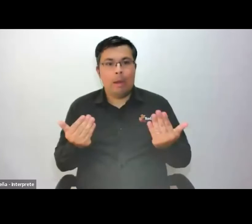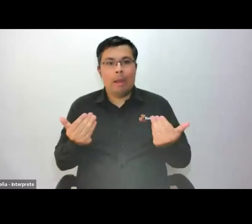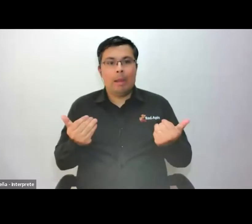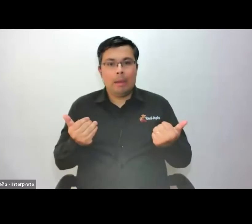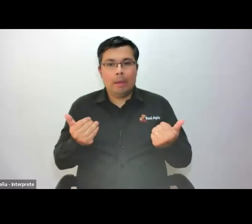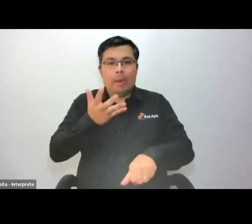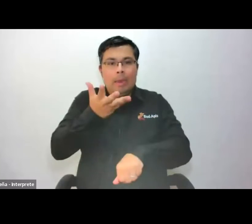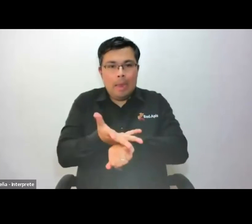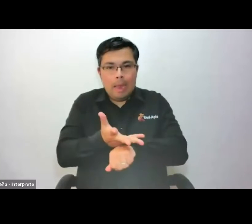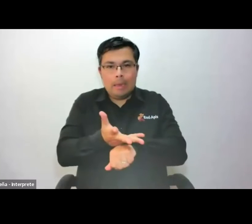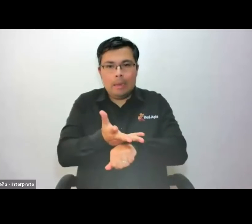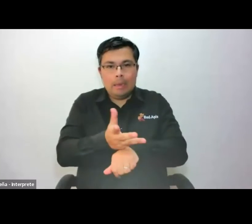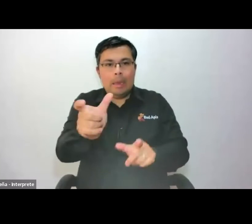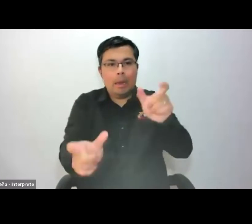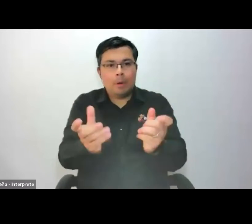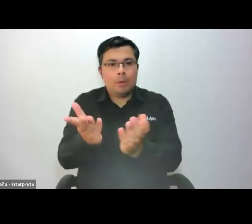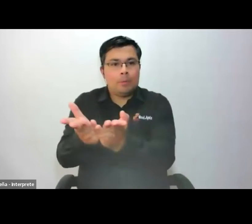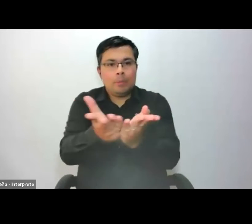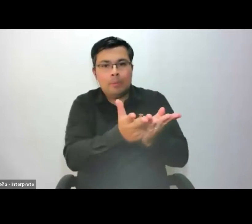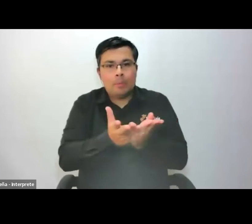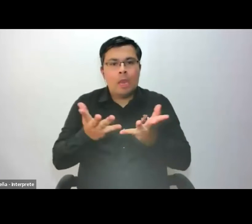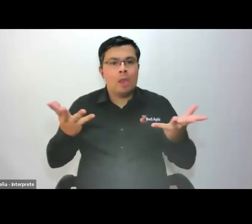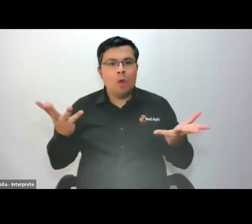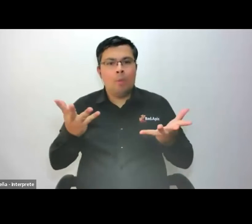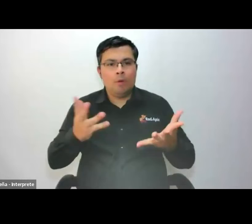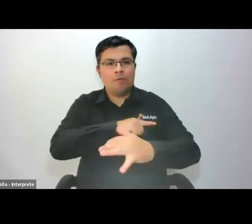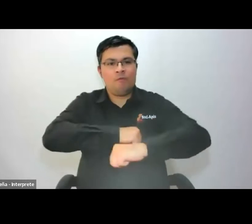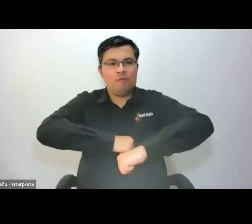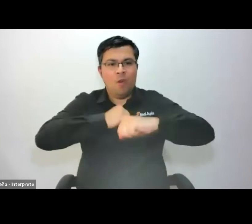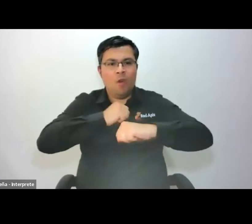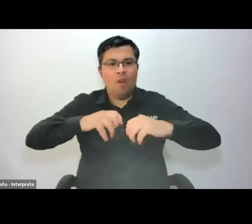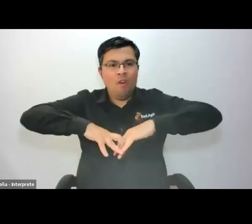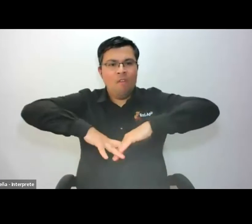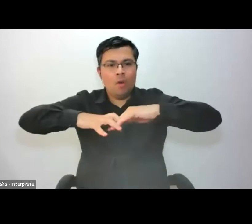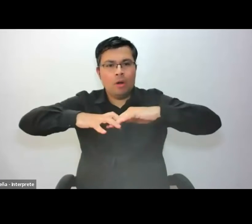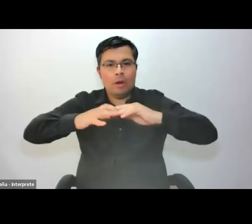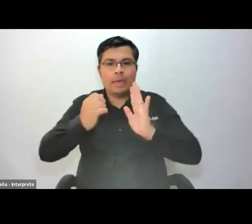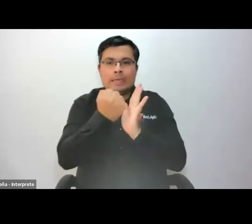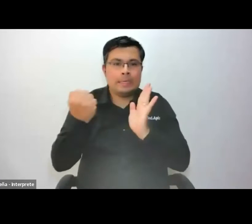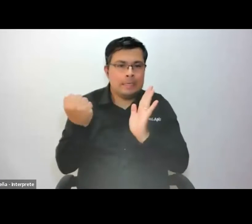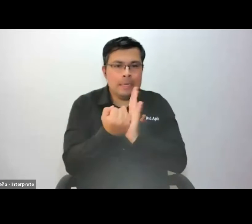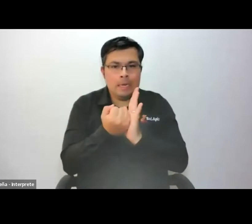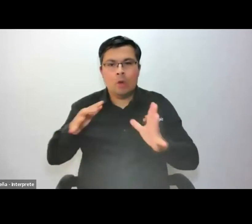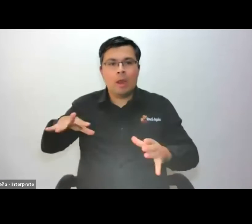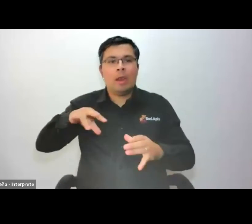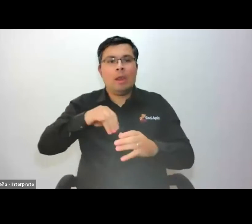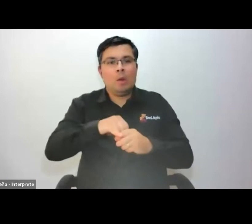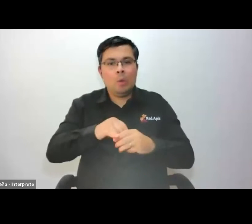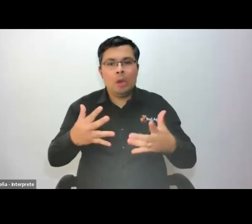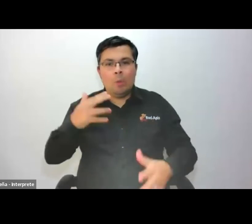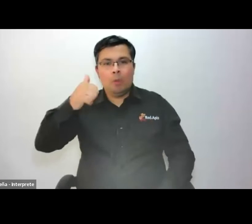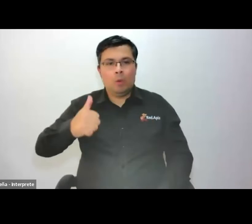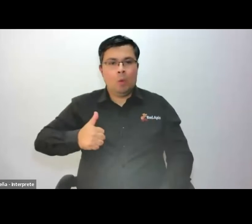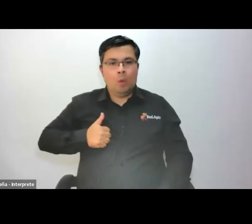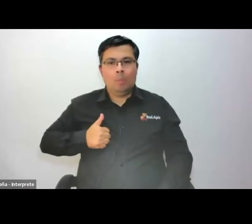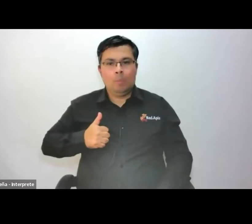autistas, ¿no? Cómo fortalecemos ellos como la inclusión y su abordaje dentro de los distintos elementos. Así que